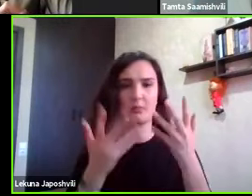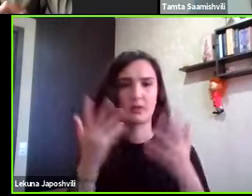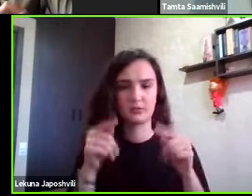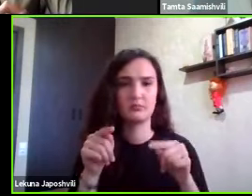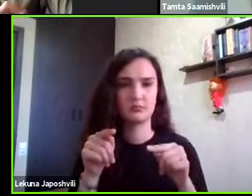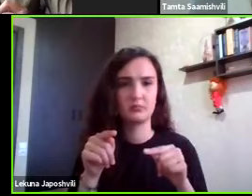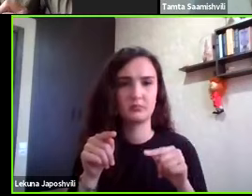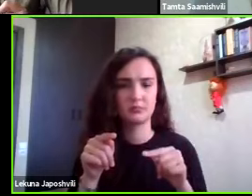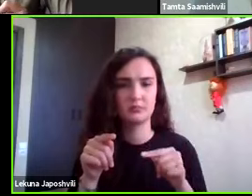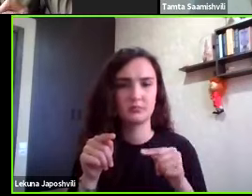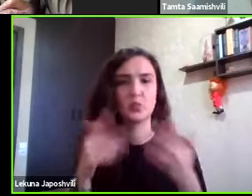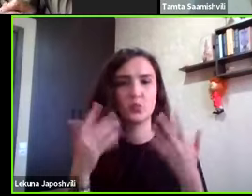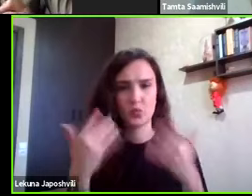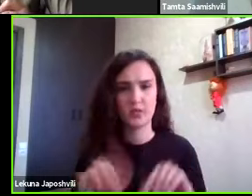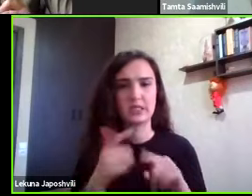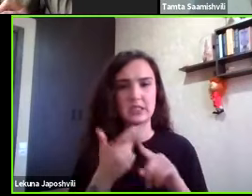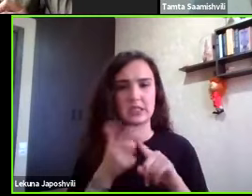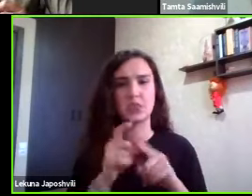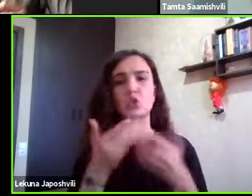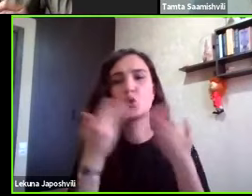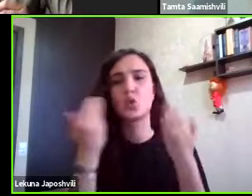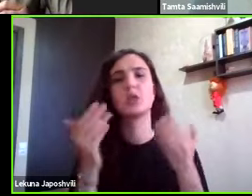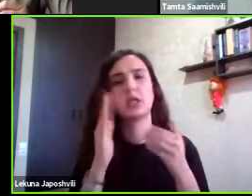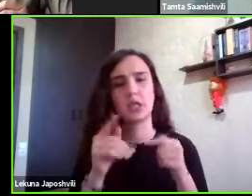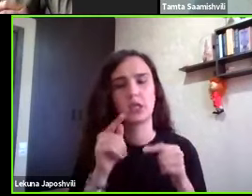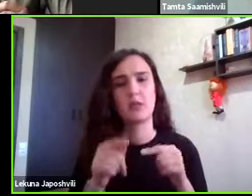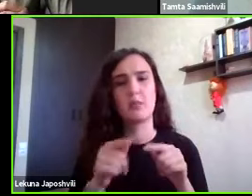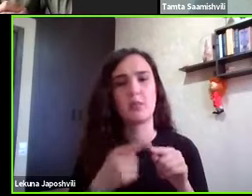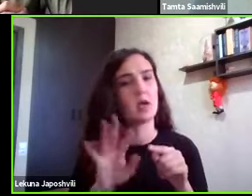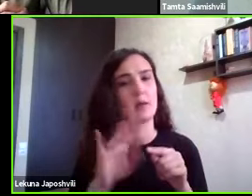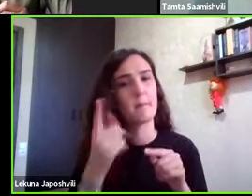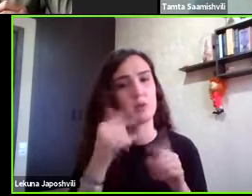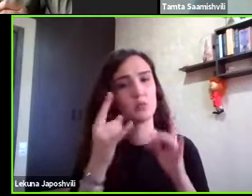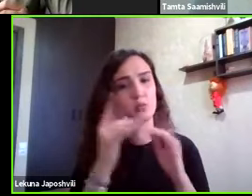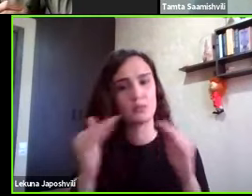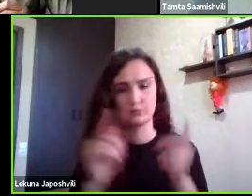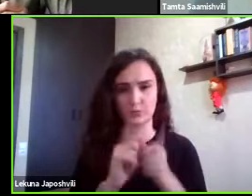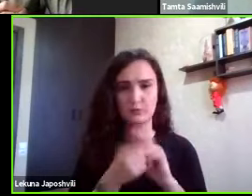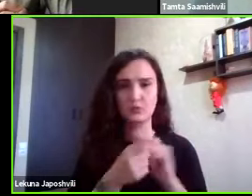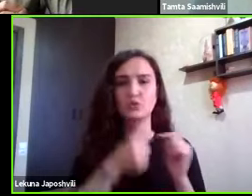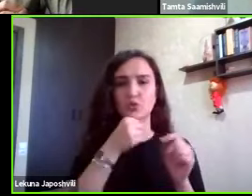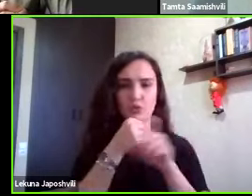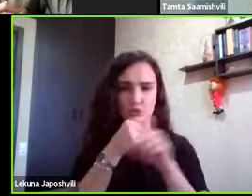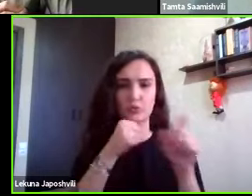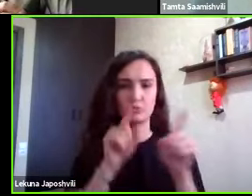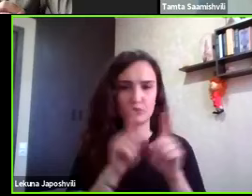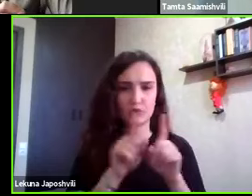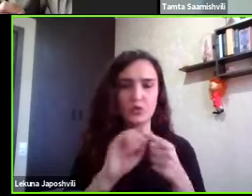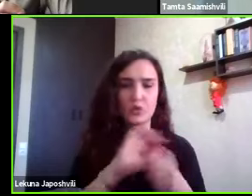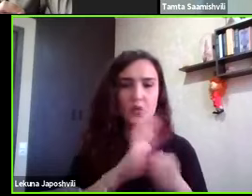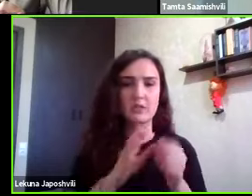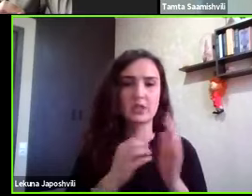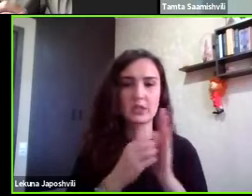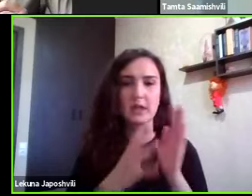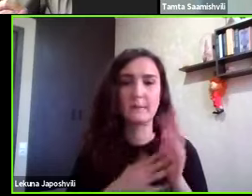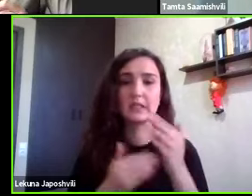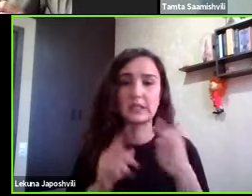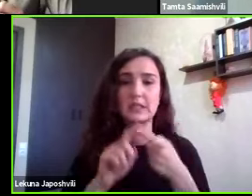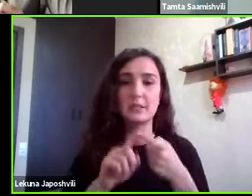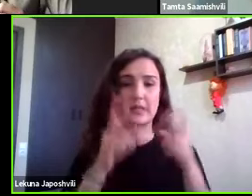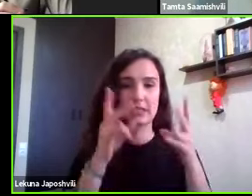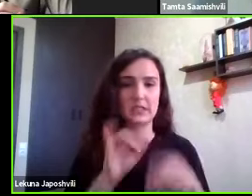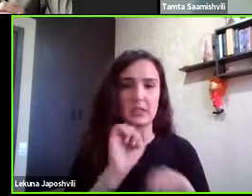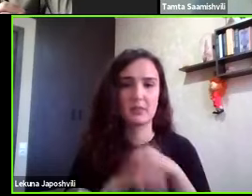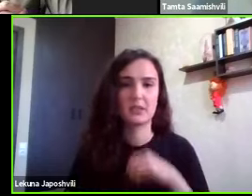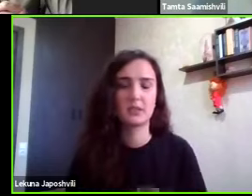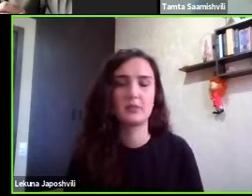ალბათ უკვე ძალიან იოლად მოხდება არა მარტო ბავშვებში, არამედ დიდებშიც ამ COVID-19-ის ინფექციის დამარცხება